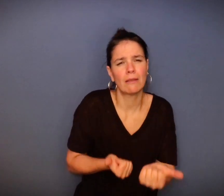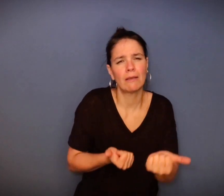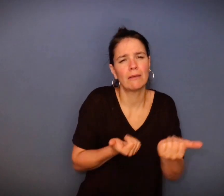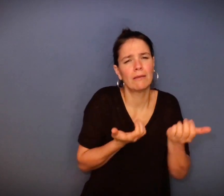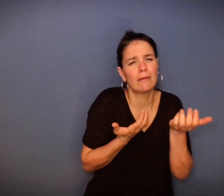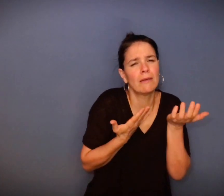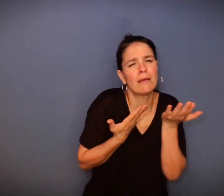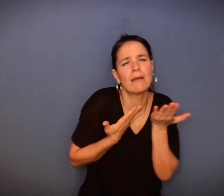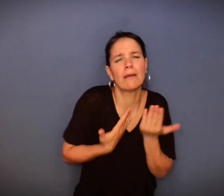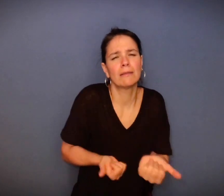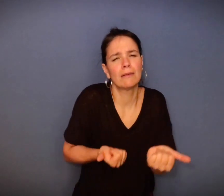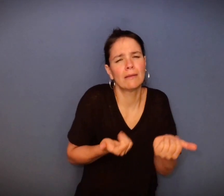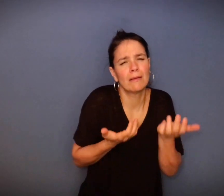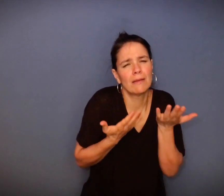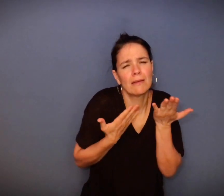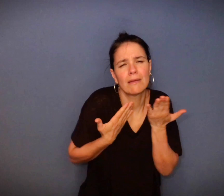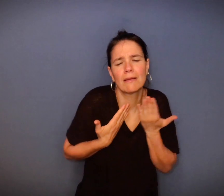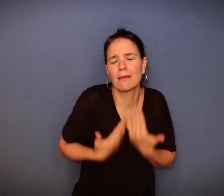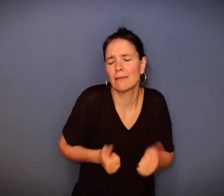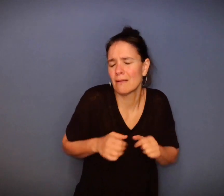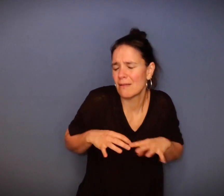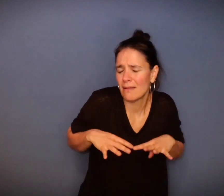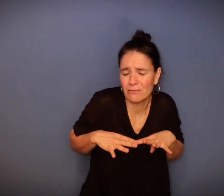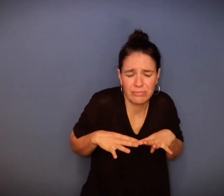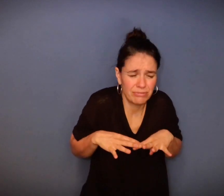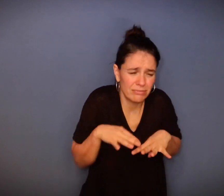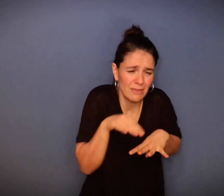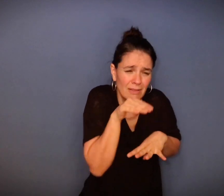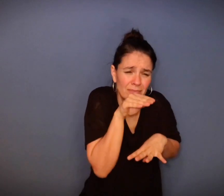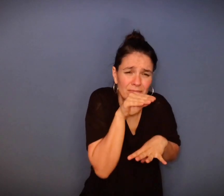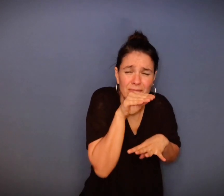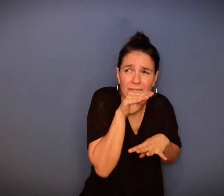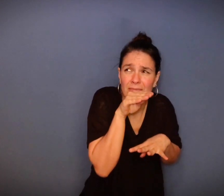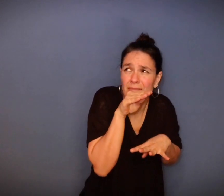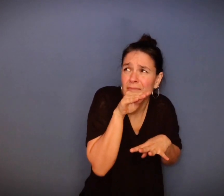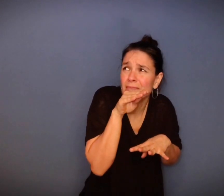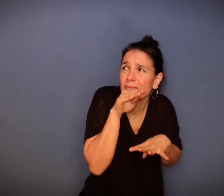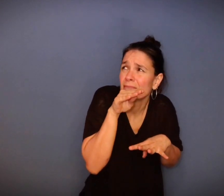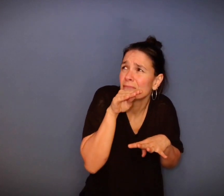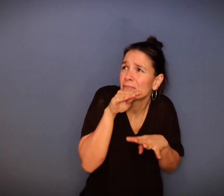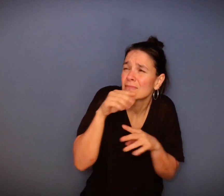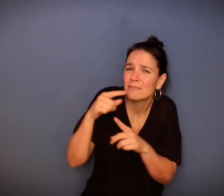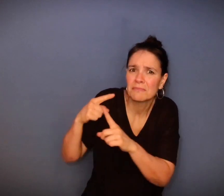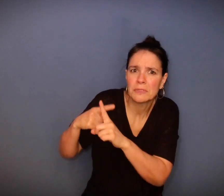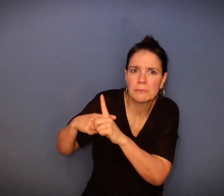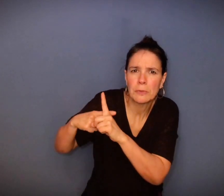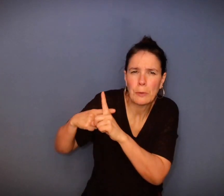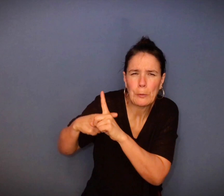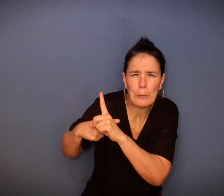Il y resta tout l'hiver, attendant patiemment que l'air se réchauffe